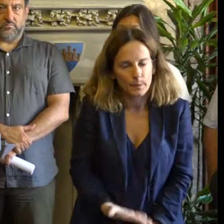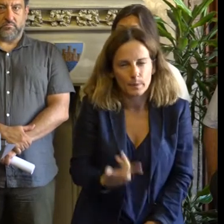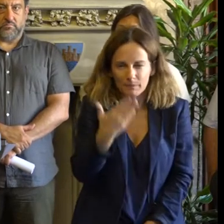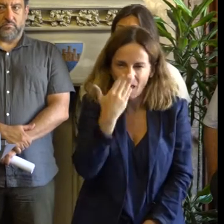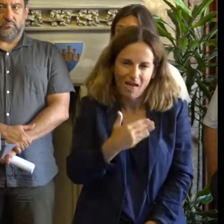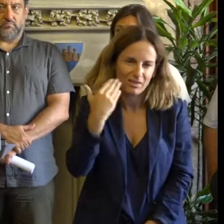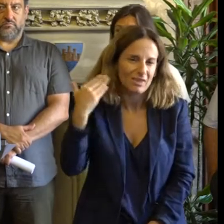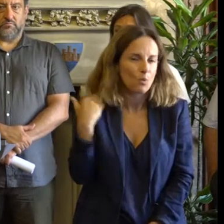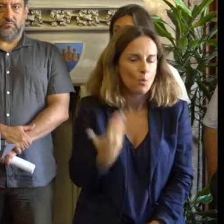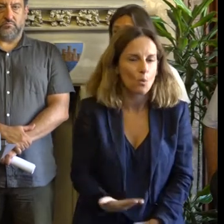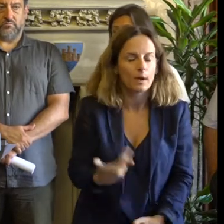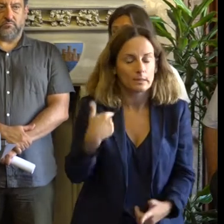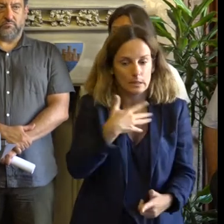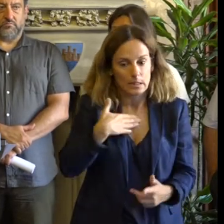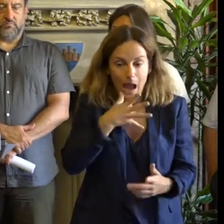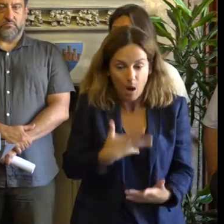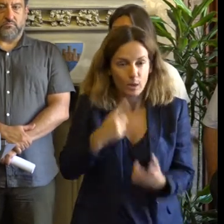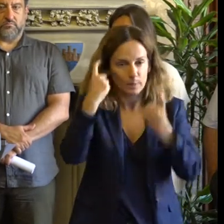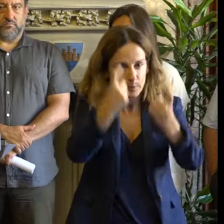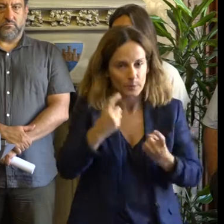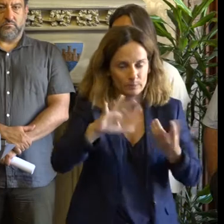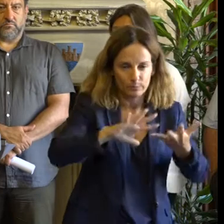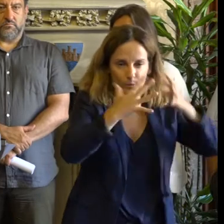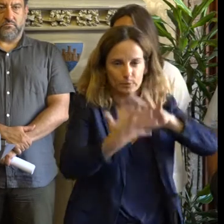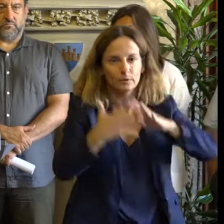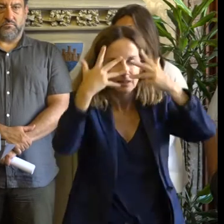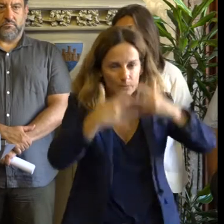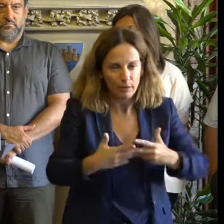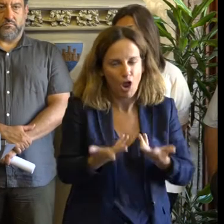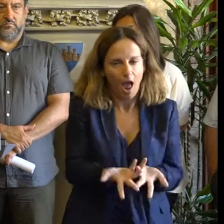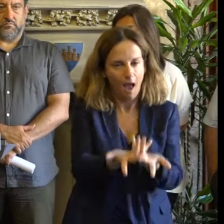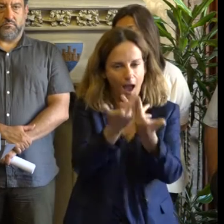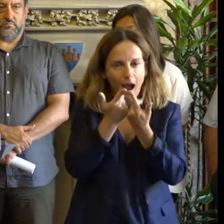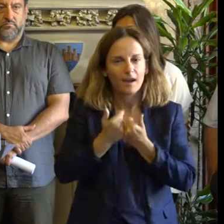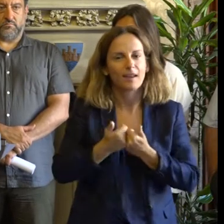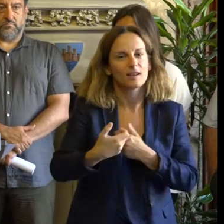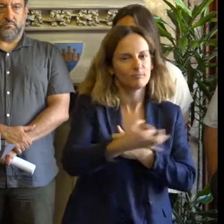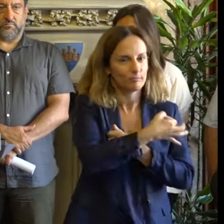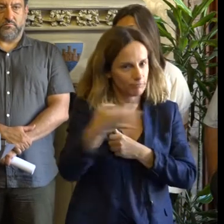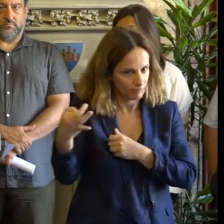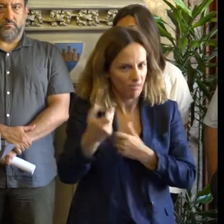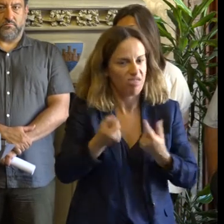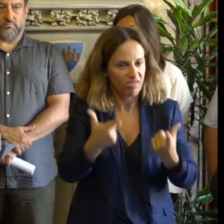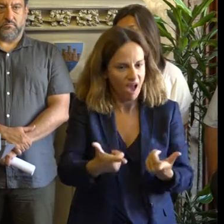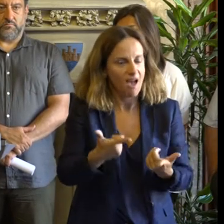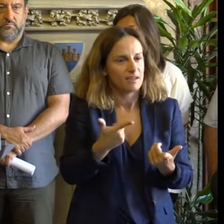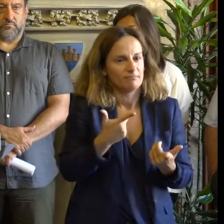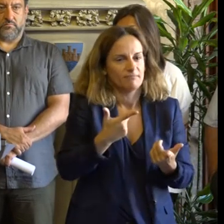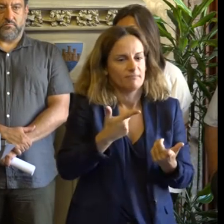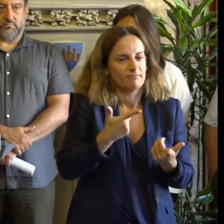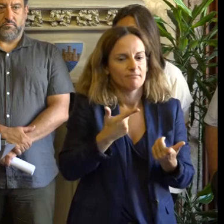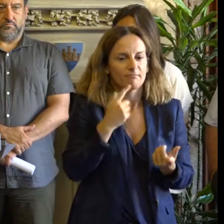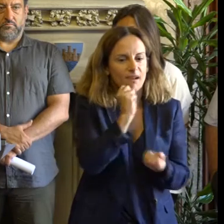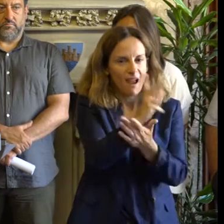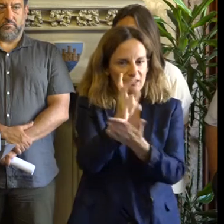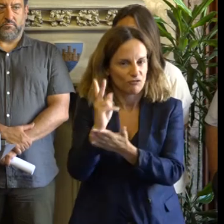transformar-la en una administració que sigui àgil, que sigui eficaç i que sigui capaç, sobretot, de donar resposta en els reptes